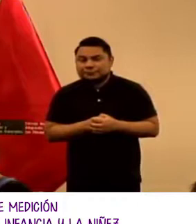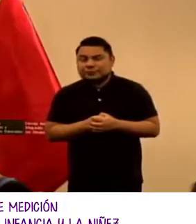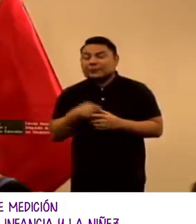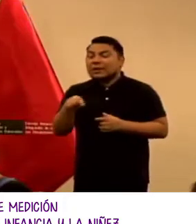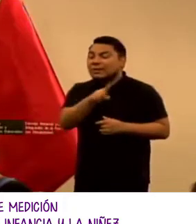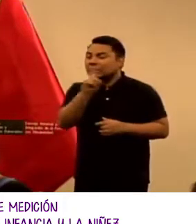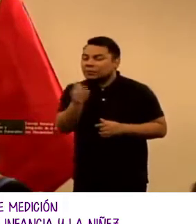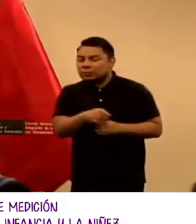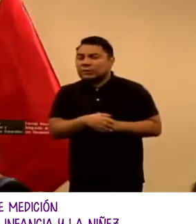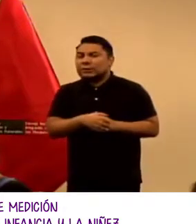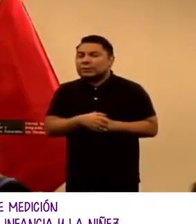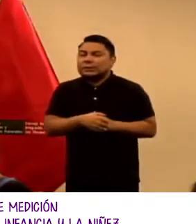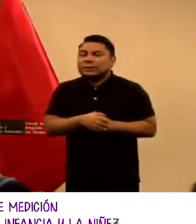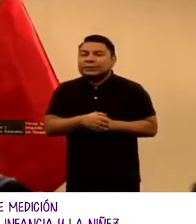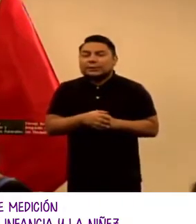La pregunta es si